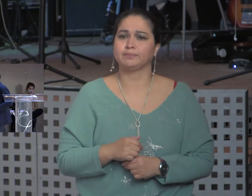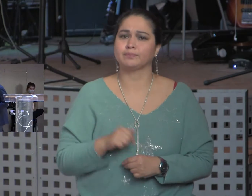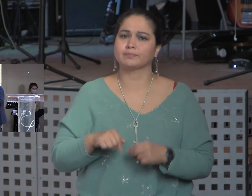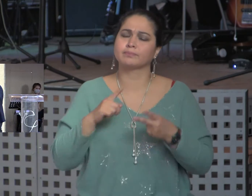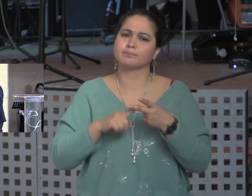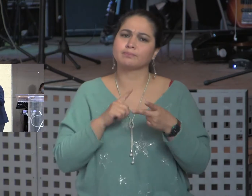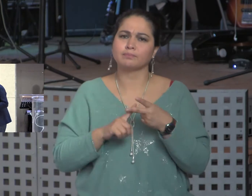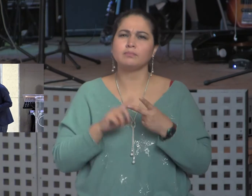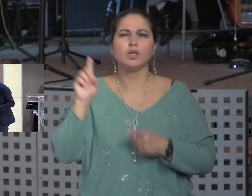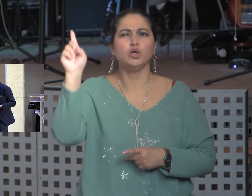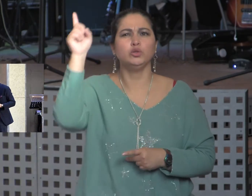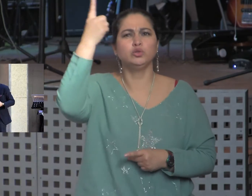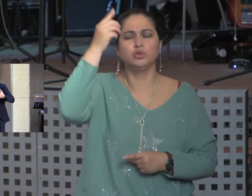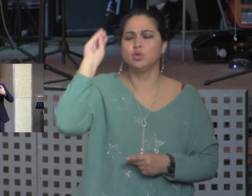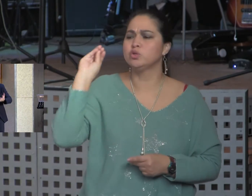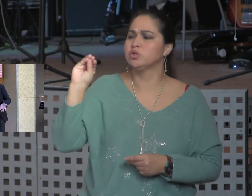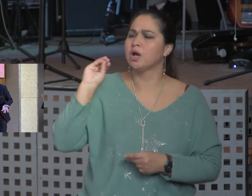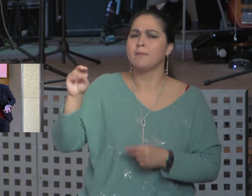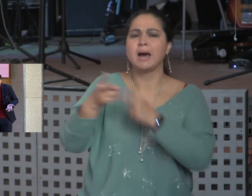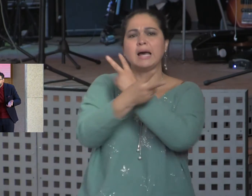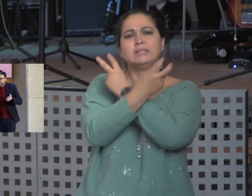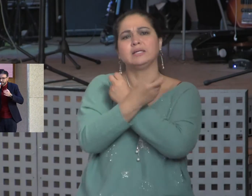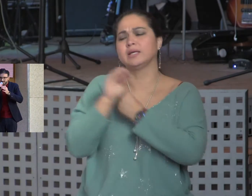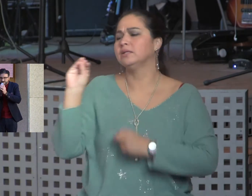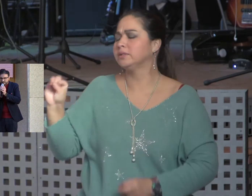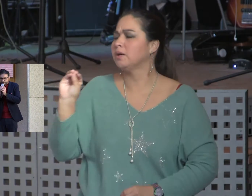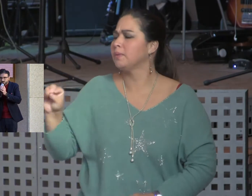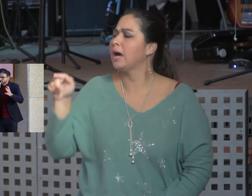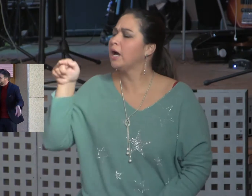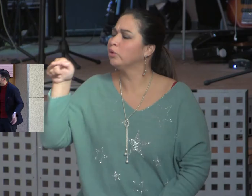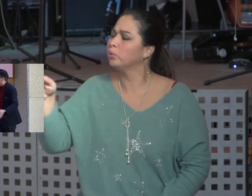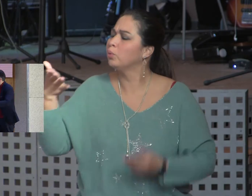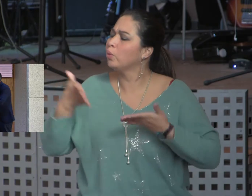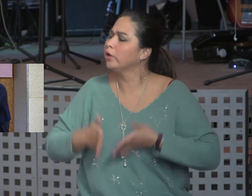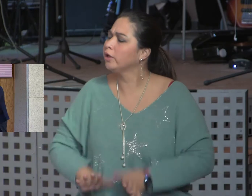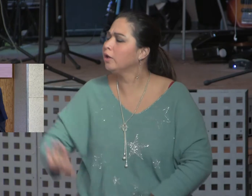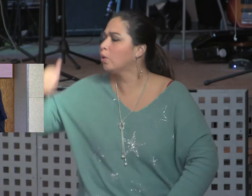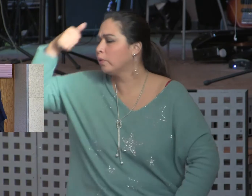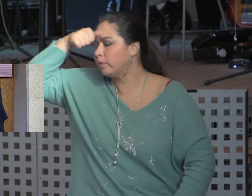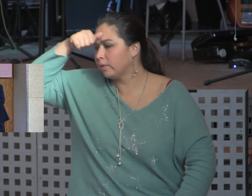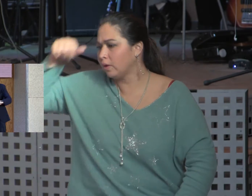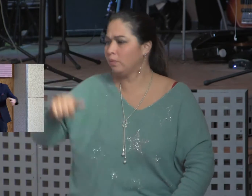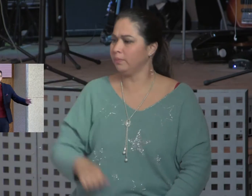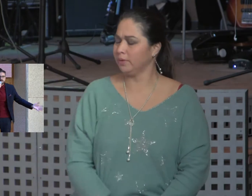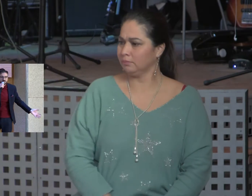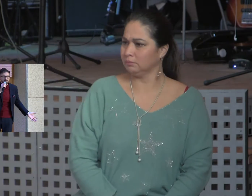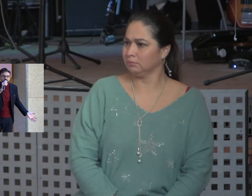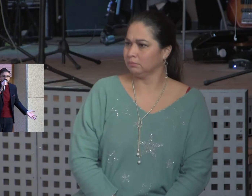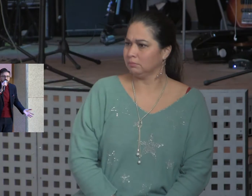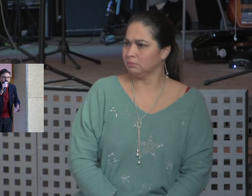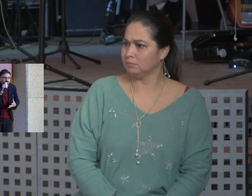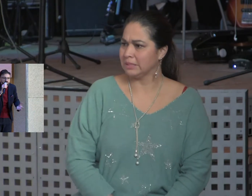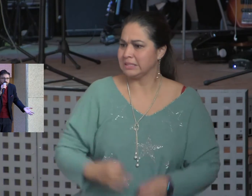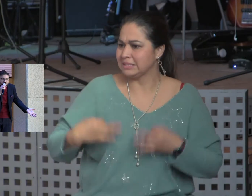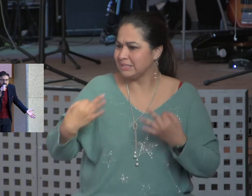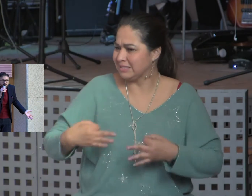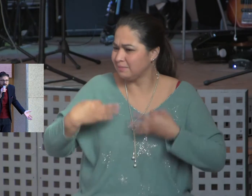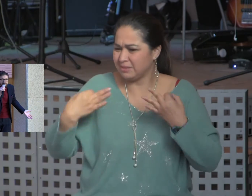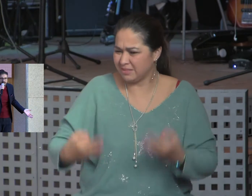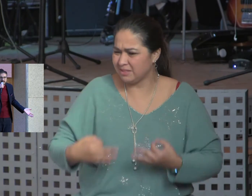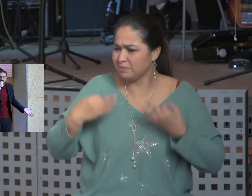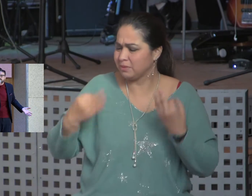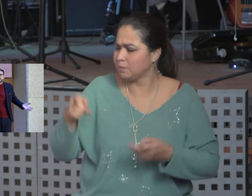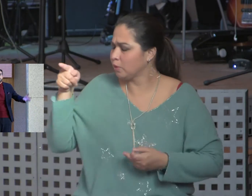Dios llama a Ezequiel hijo de hombre? Continuamente lo llama así en todo el libro. No lo llama por su